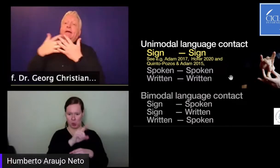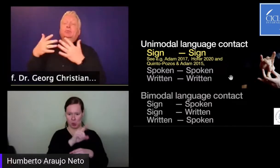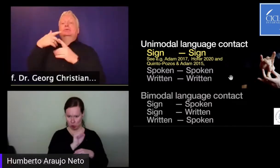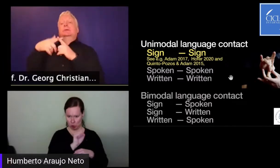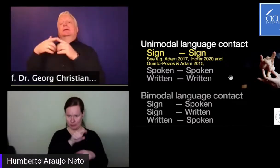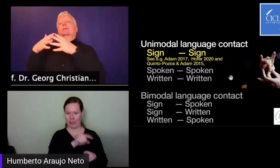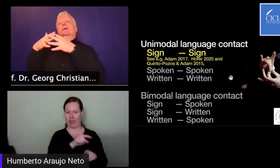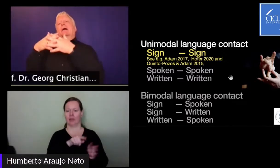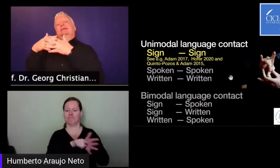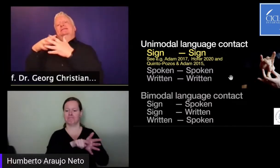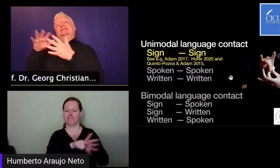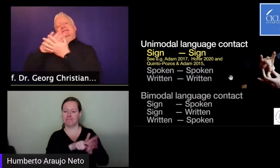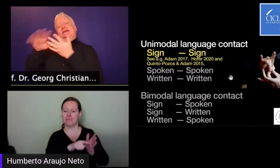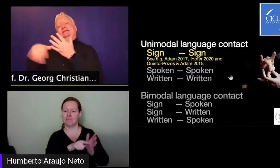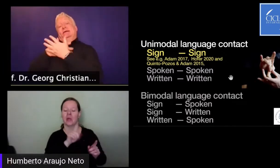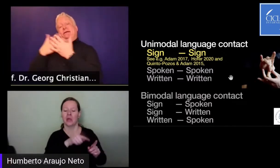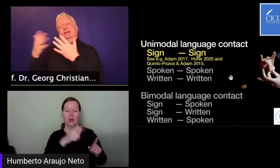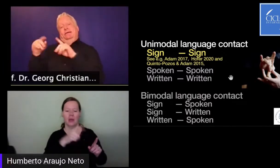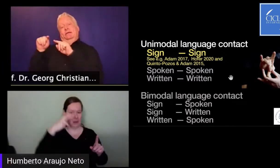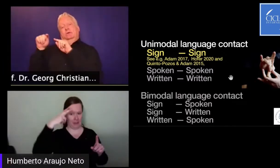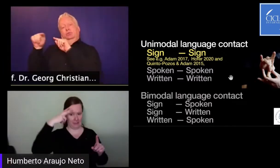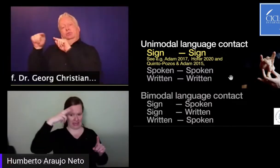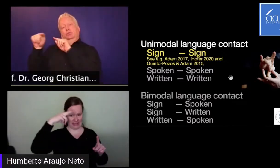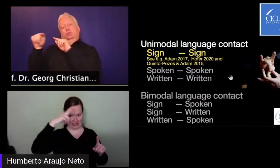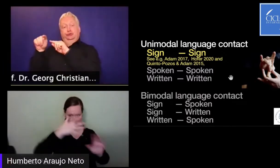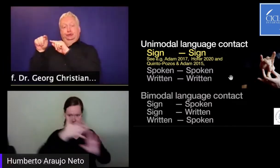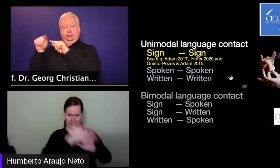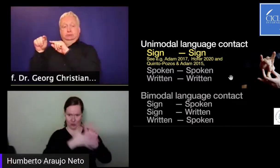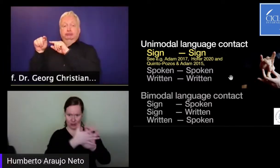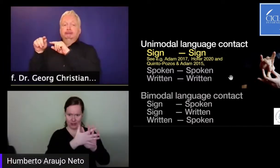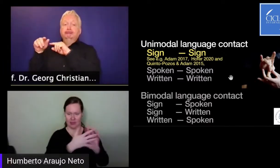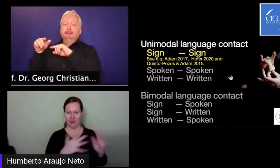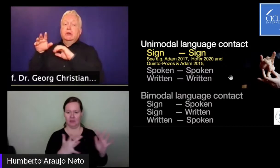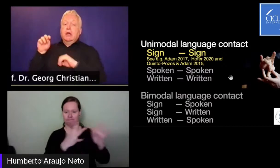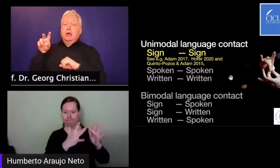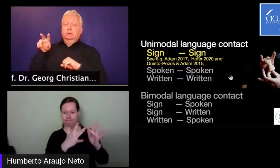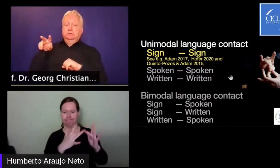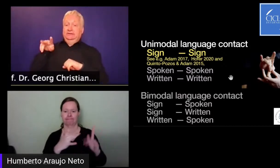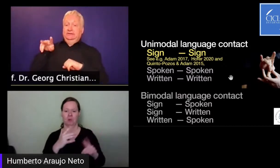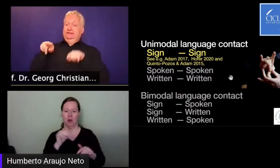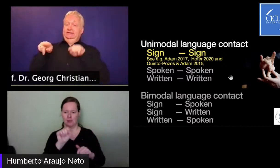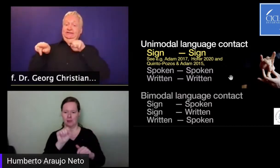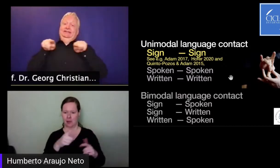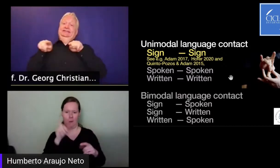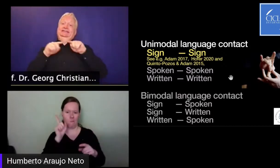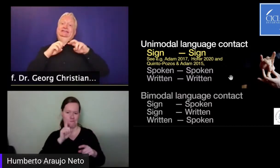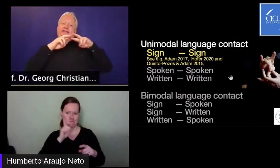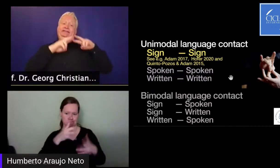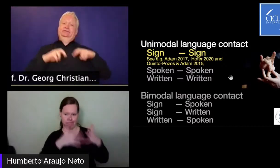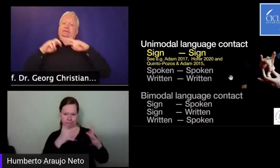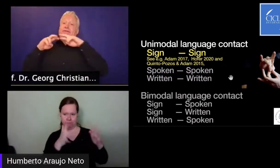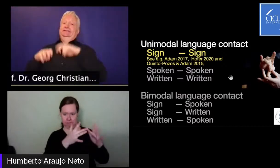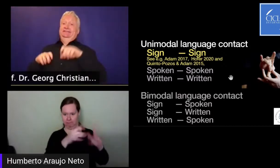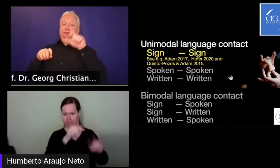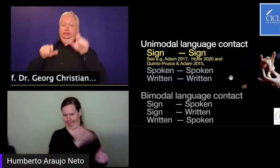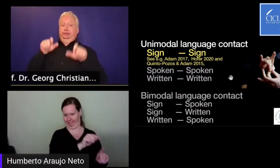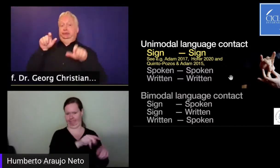outro pesquisador, o David Quinto Pozos, que trabalha com língua de sinais